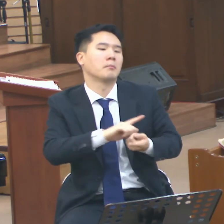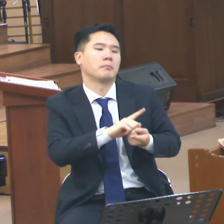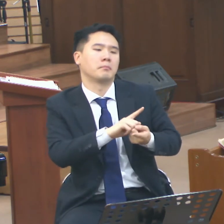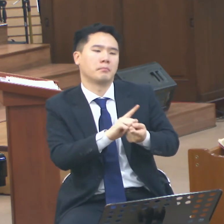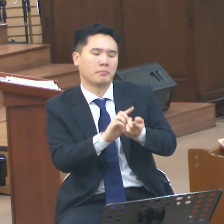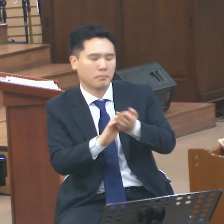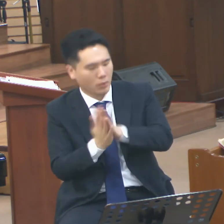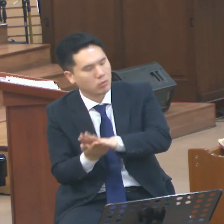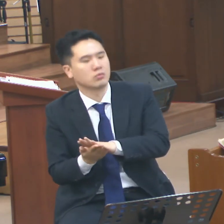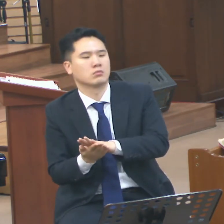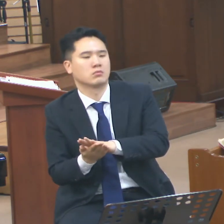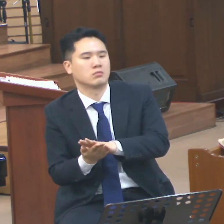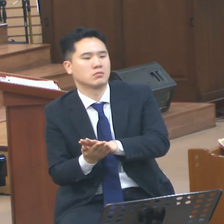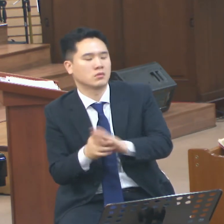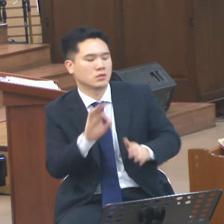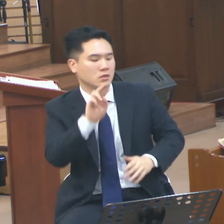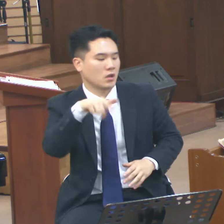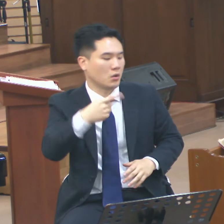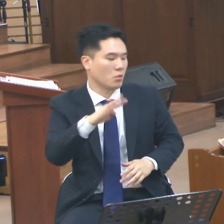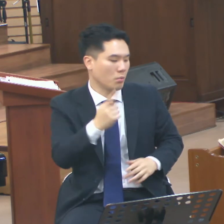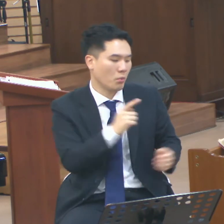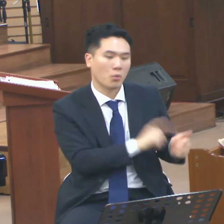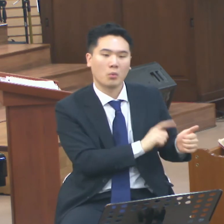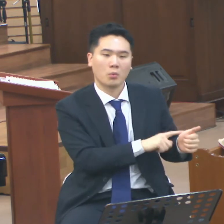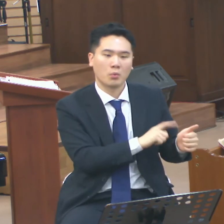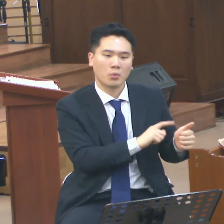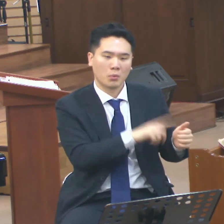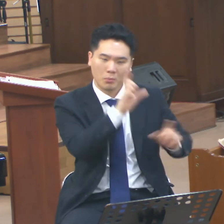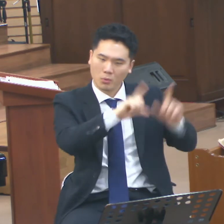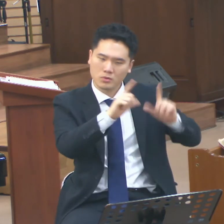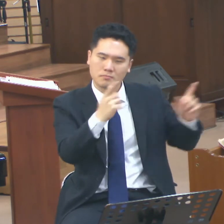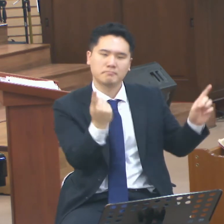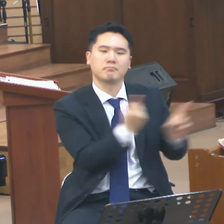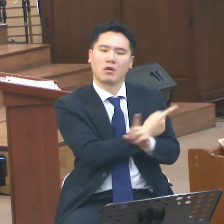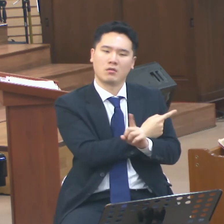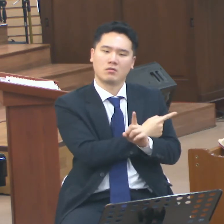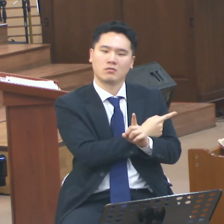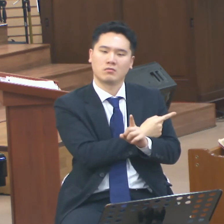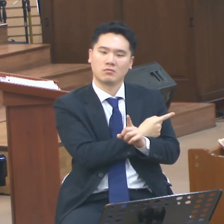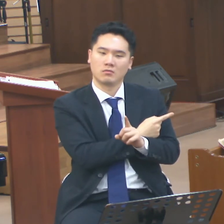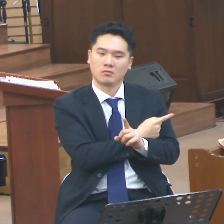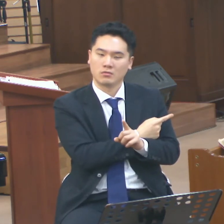야고보가 태도가 완전히 달라졌어요. 주 예수 그리스도의 종이래요.